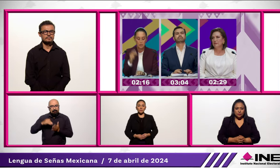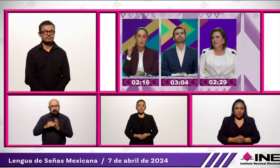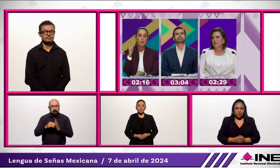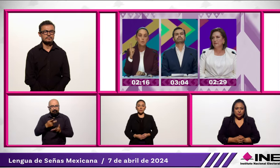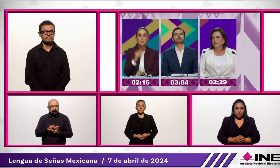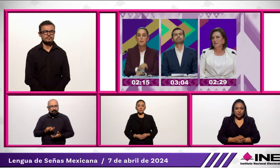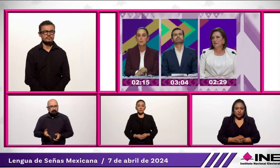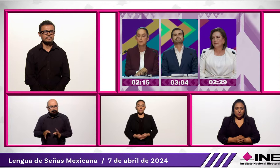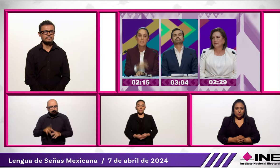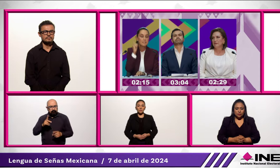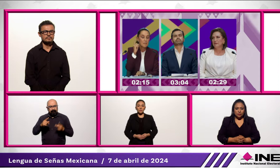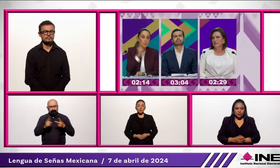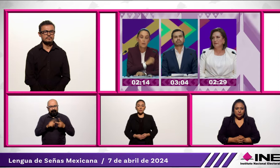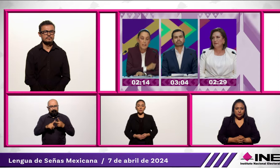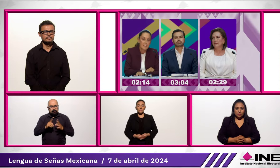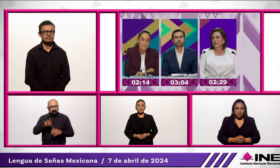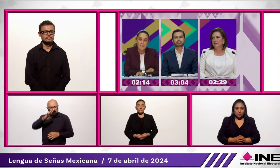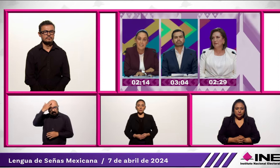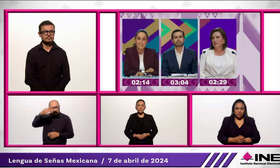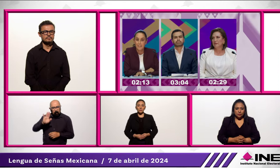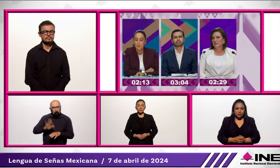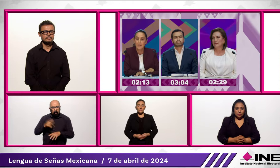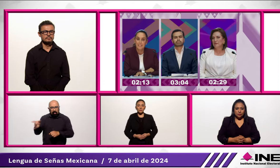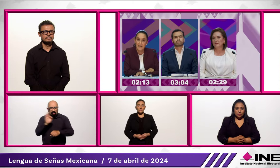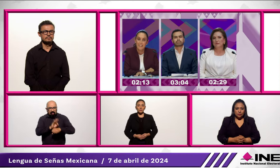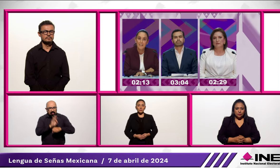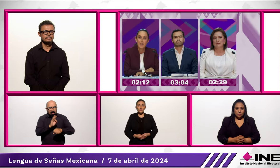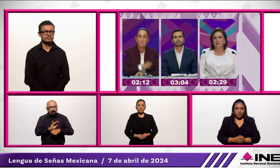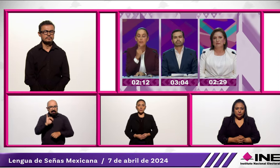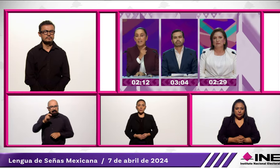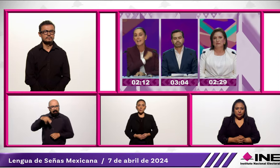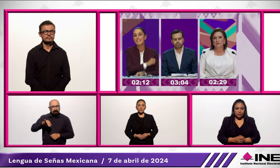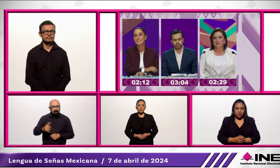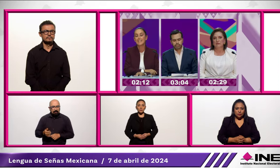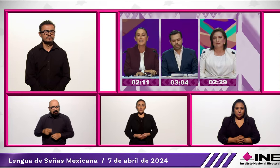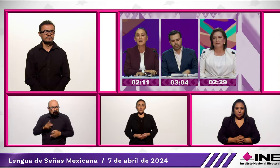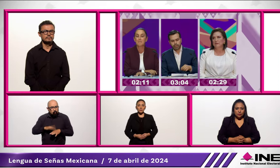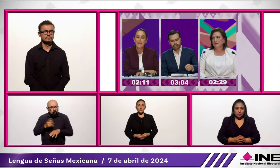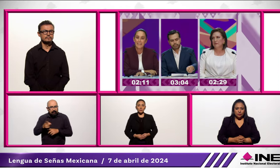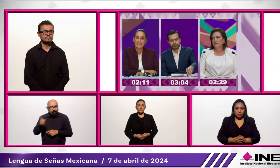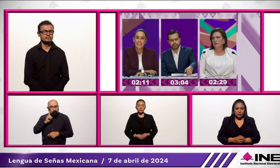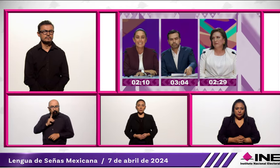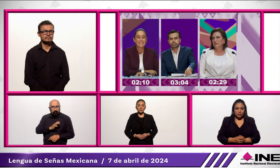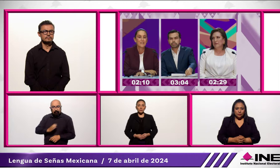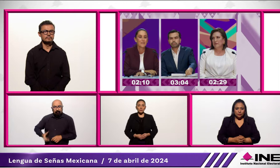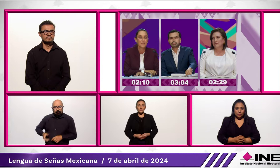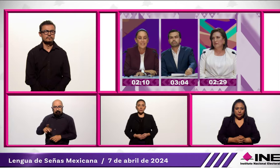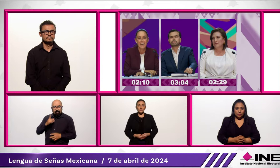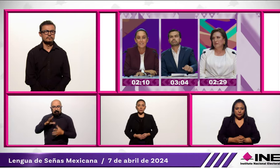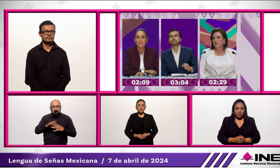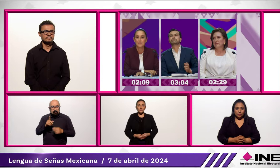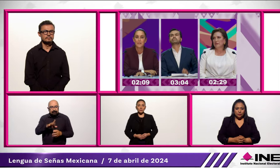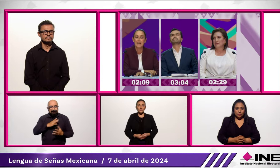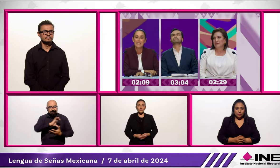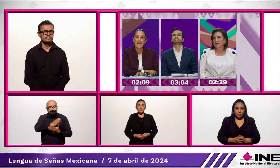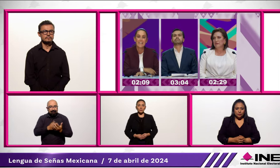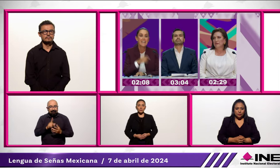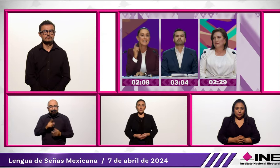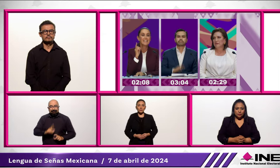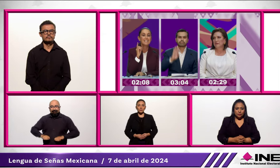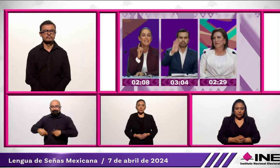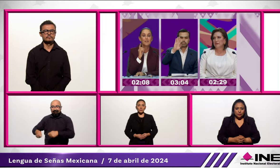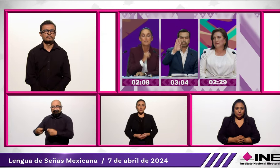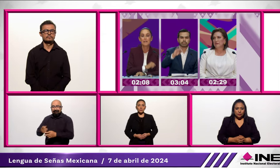de pesos. Número dos, ¿saben por qué defienden tanto el INAI? Porque la candidata del PRIAN ha tenido contratos con el